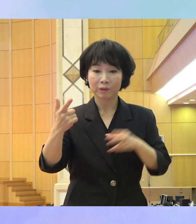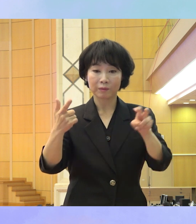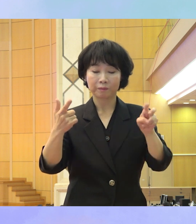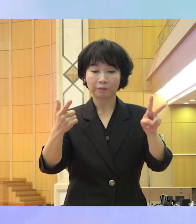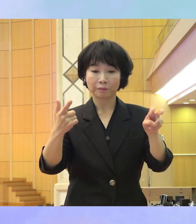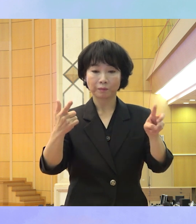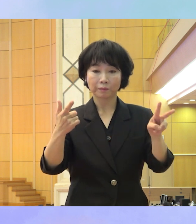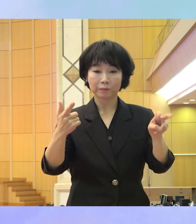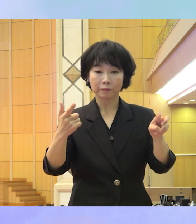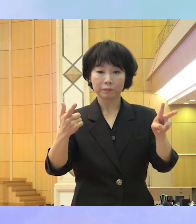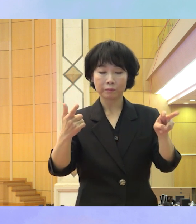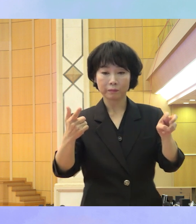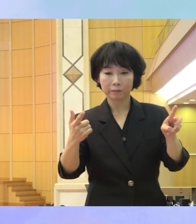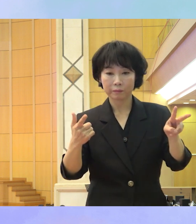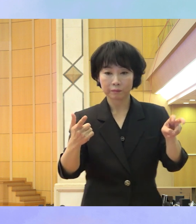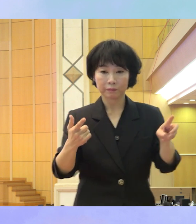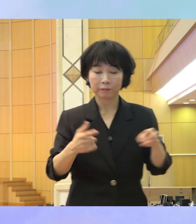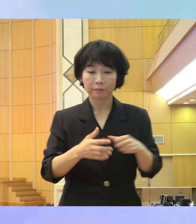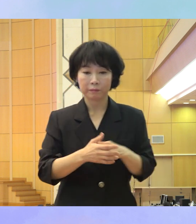마태복음 16장 21절에